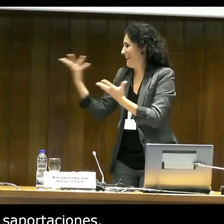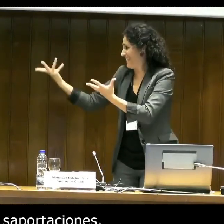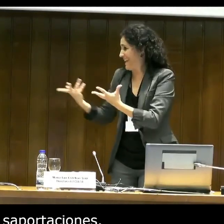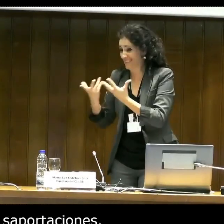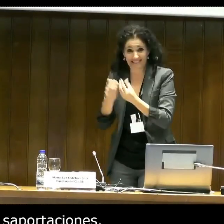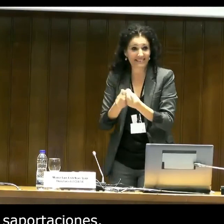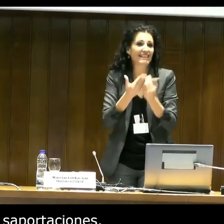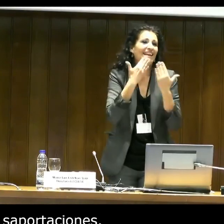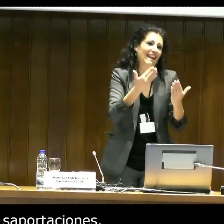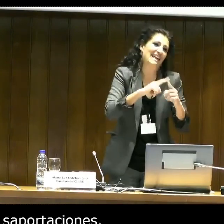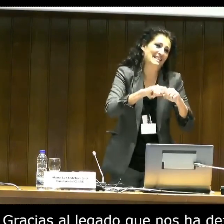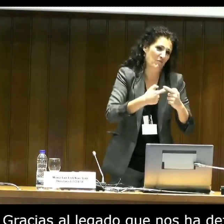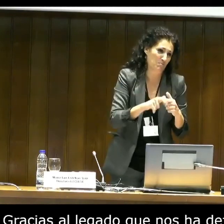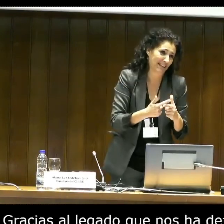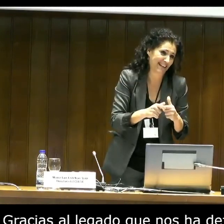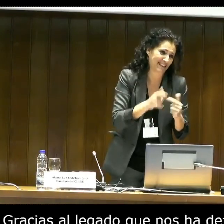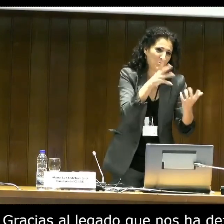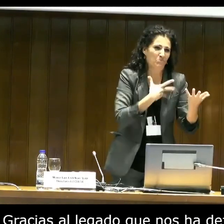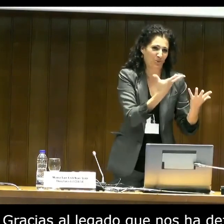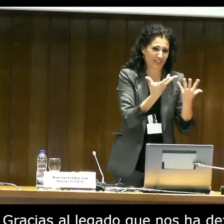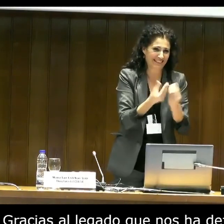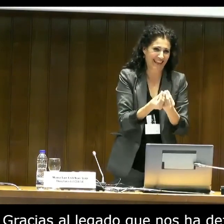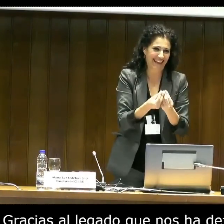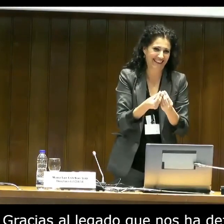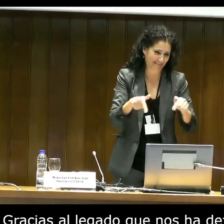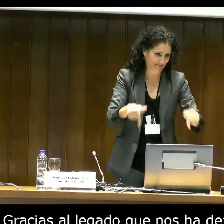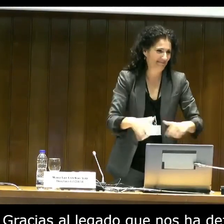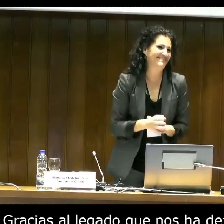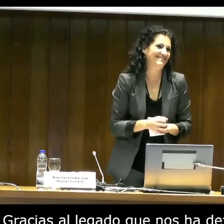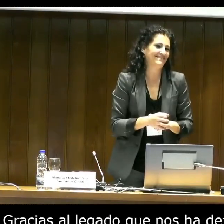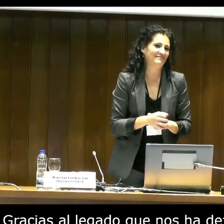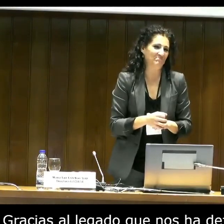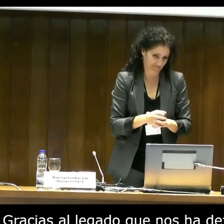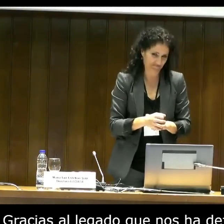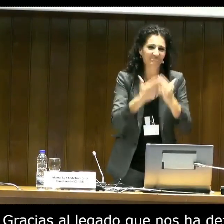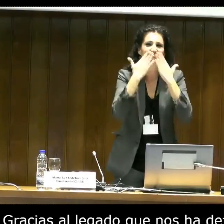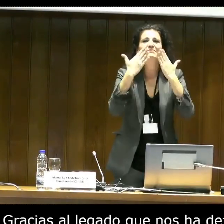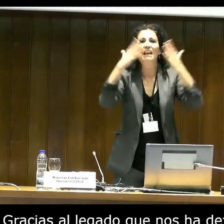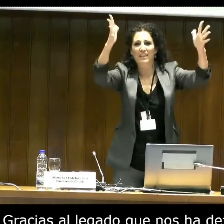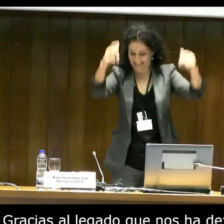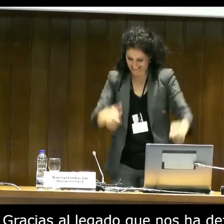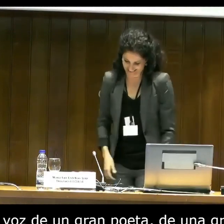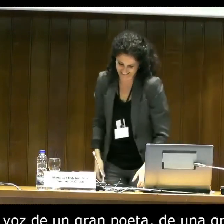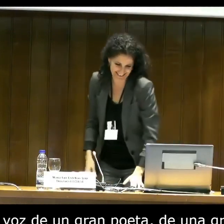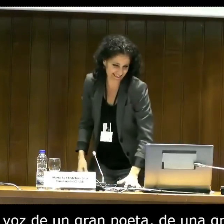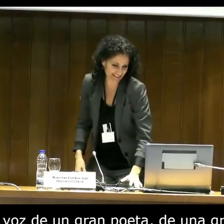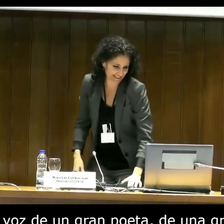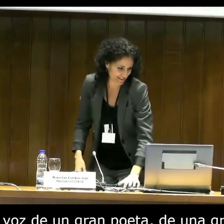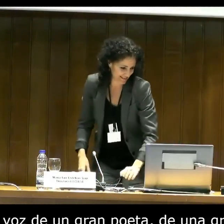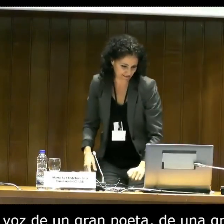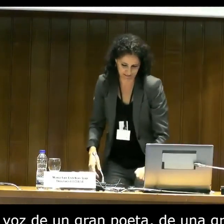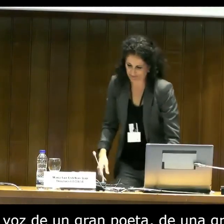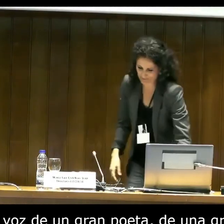un gran lingüista. Gracias, maestro. Gracias, Rubén. Gracias a la familia por acompañarnos a nosotros.